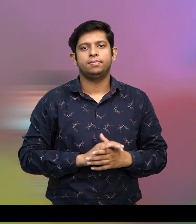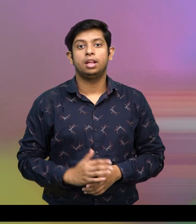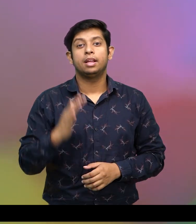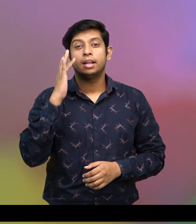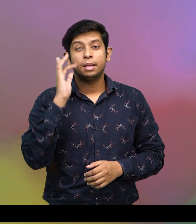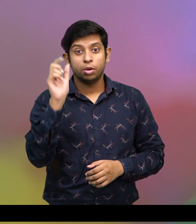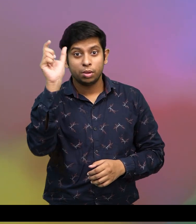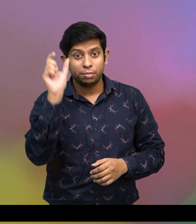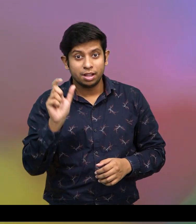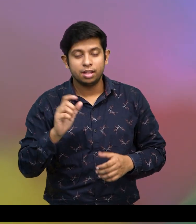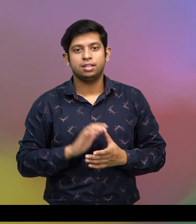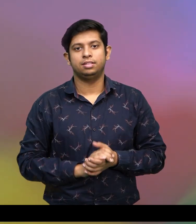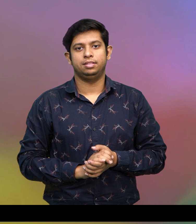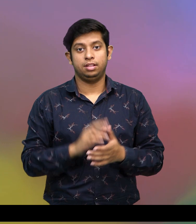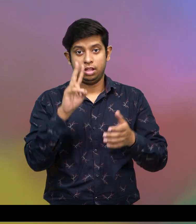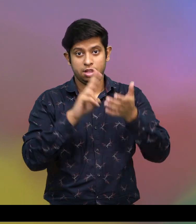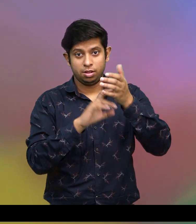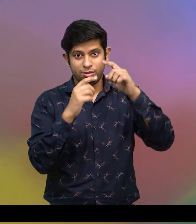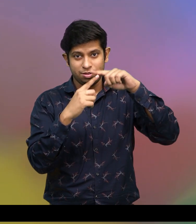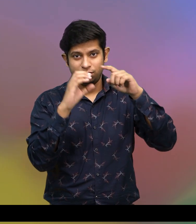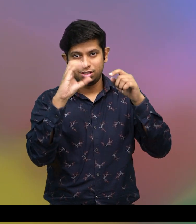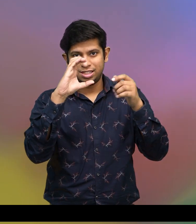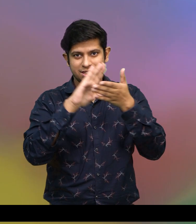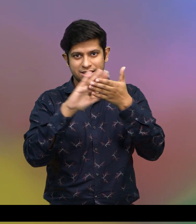కీలక పదాలు: 1. నోటోకార్డ్.